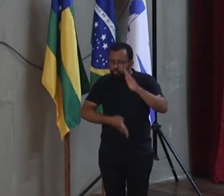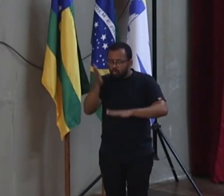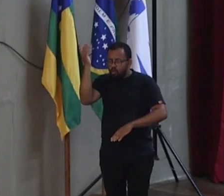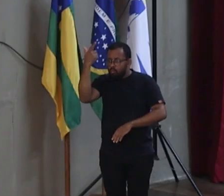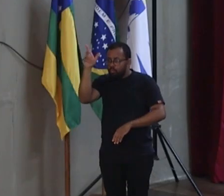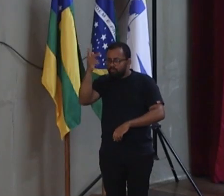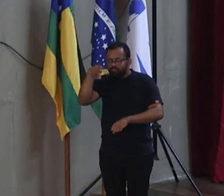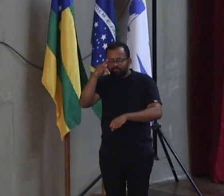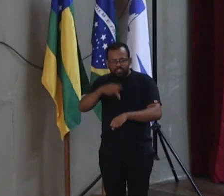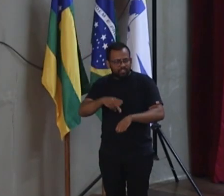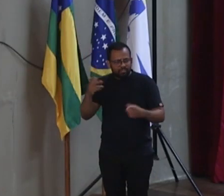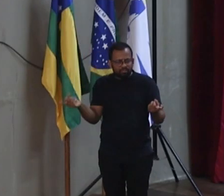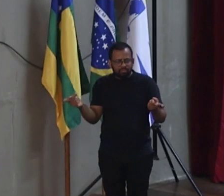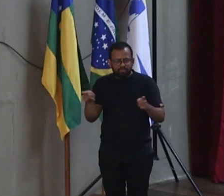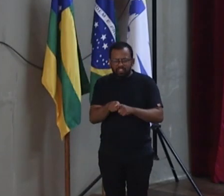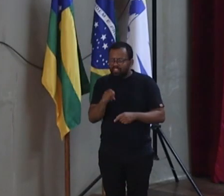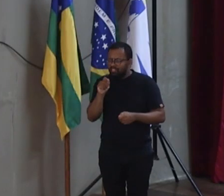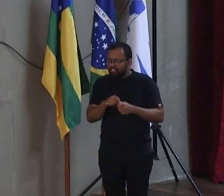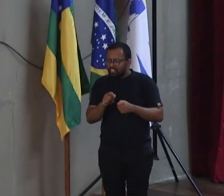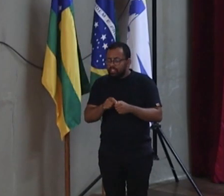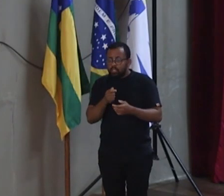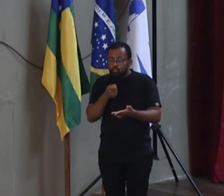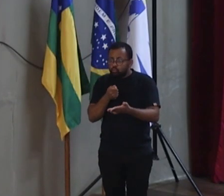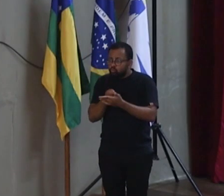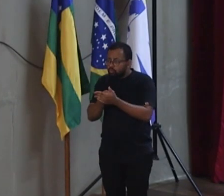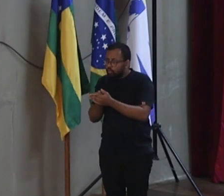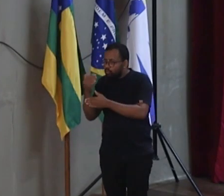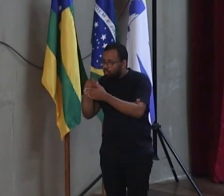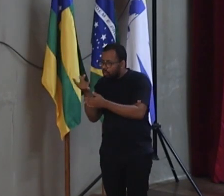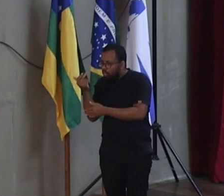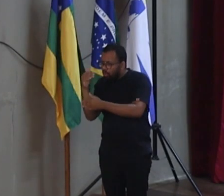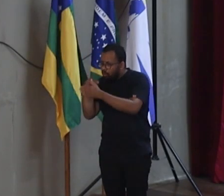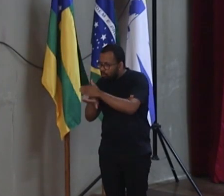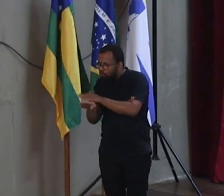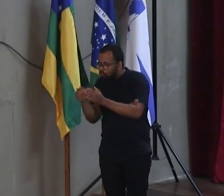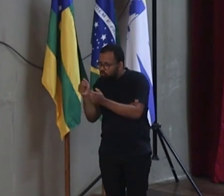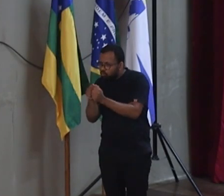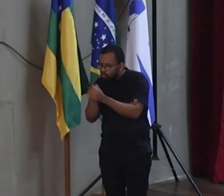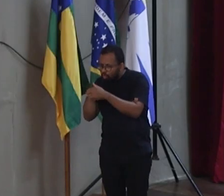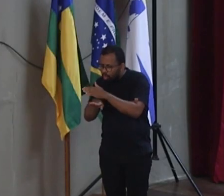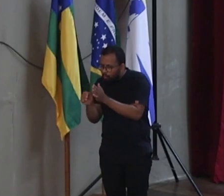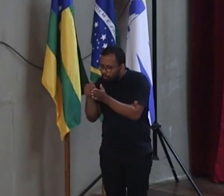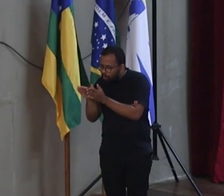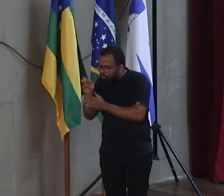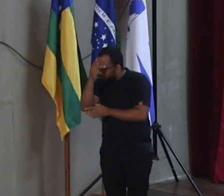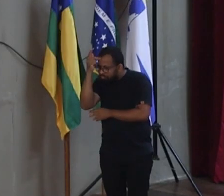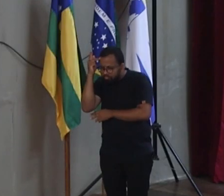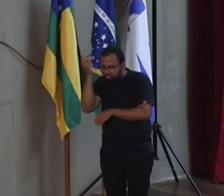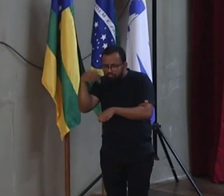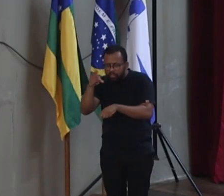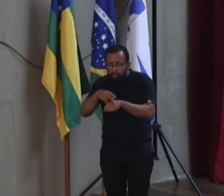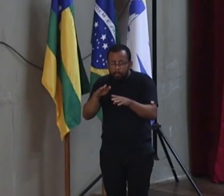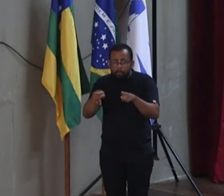e se fazia vaquinhas para recolher dinheiro, para mandar essas pessoas embora, e